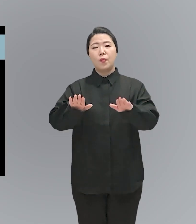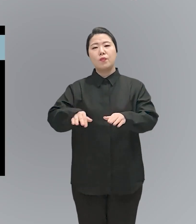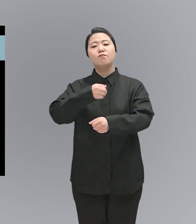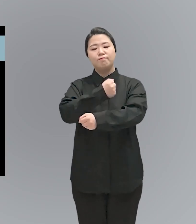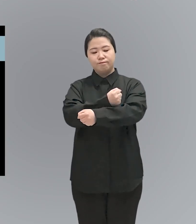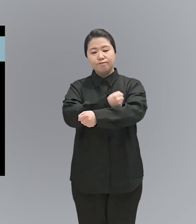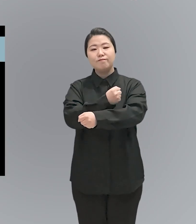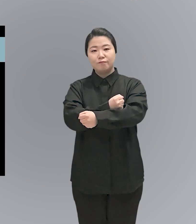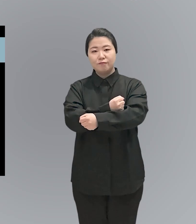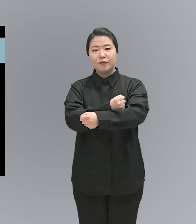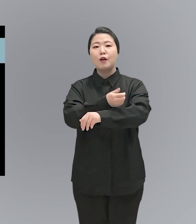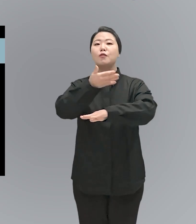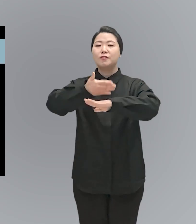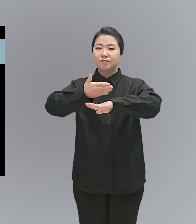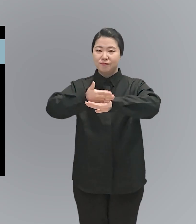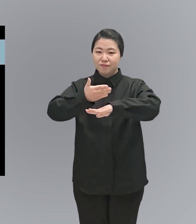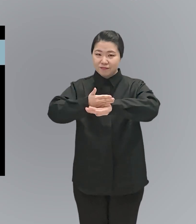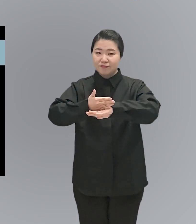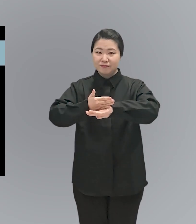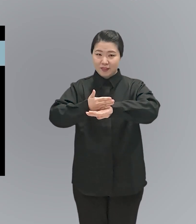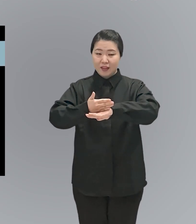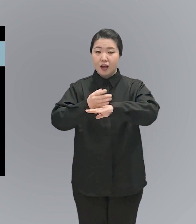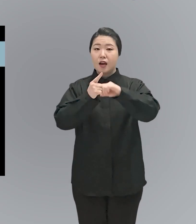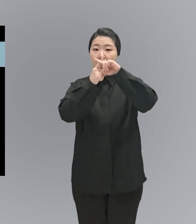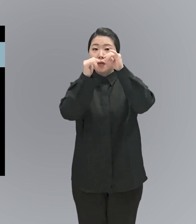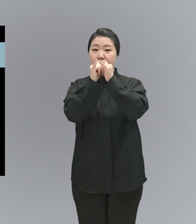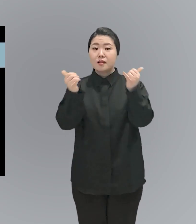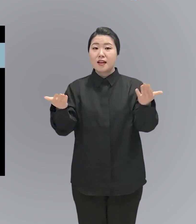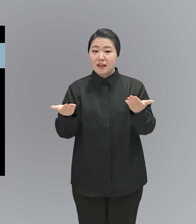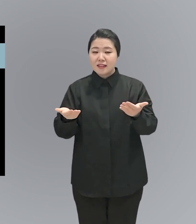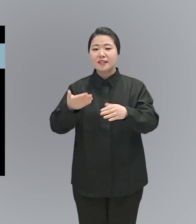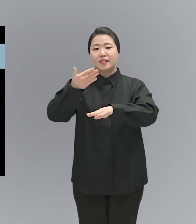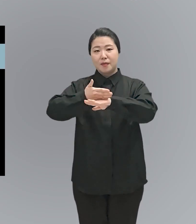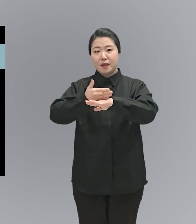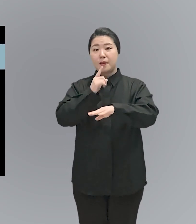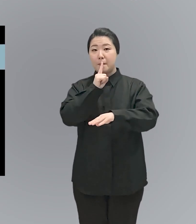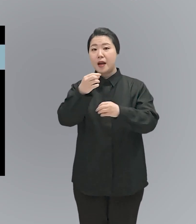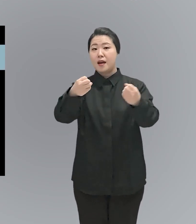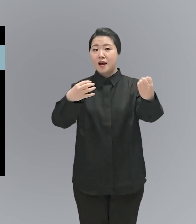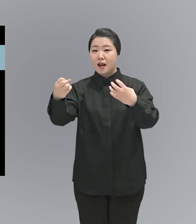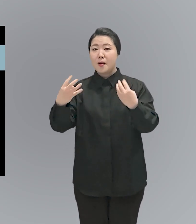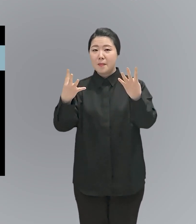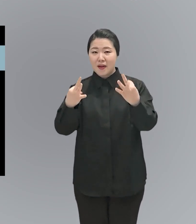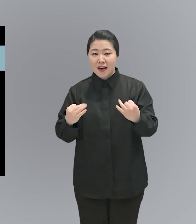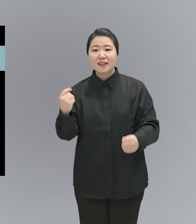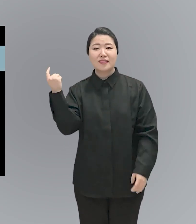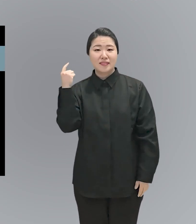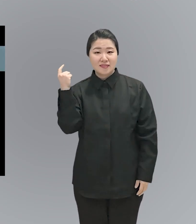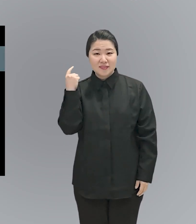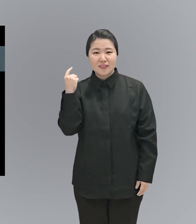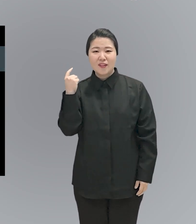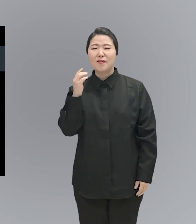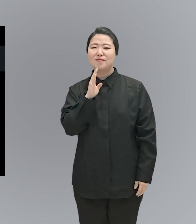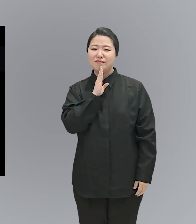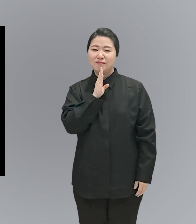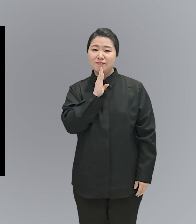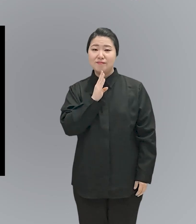오늘 너무 수고했다. 고맙다. 간호사는 감사합니다. 라는 말을 많이 듣는 직업이다.